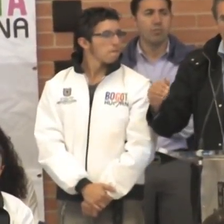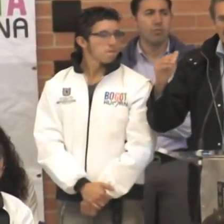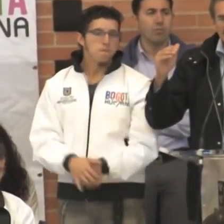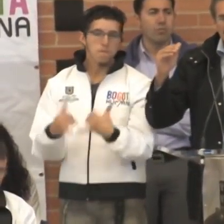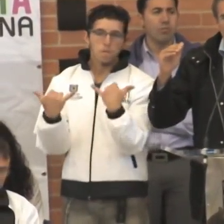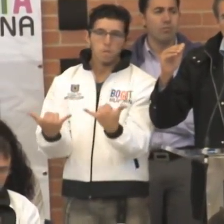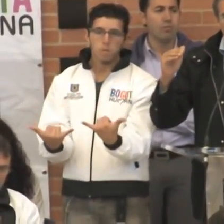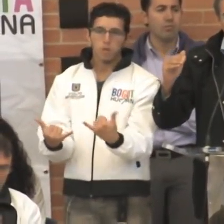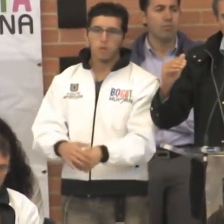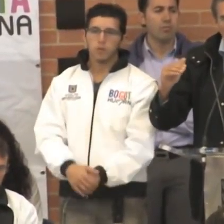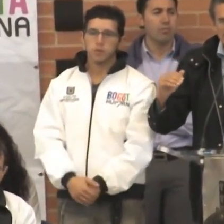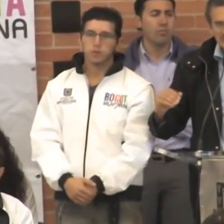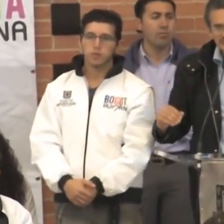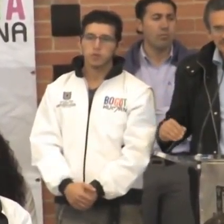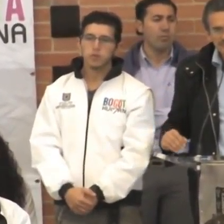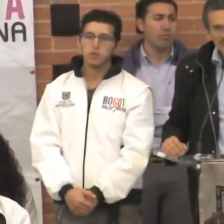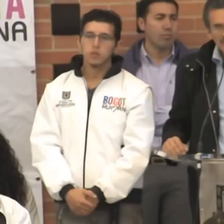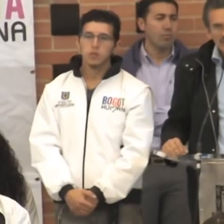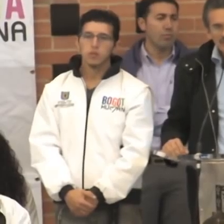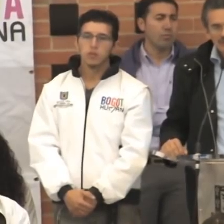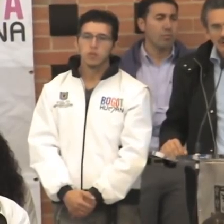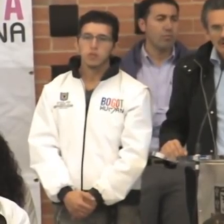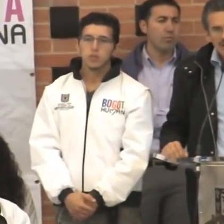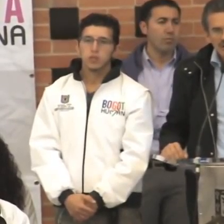Hoy tenemos